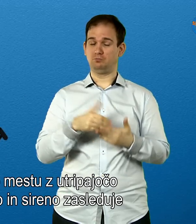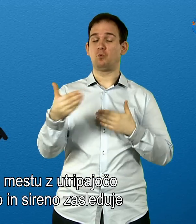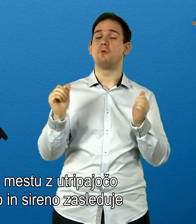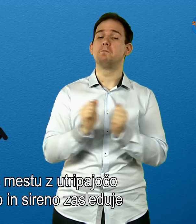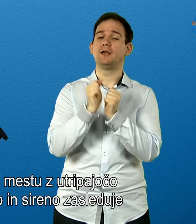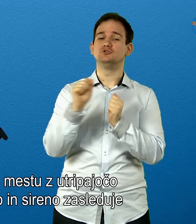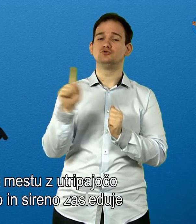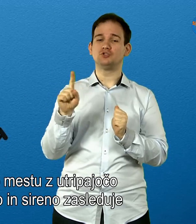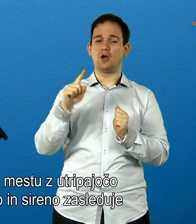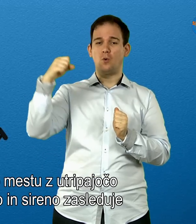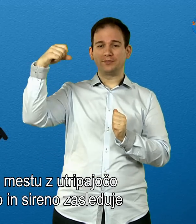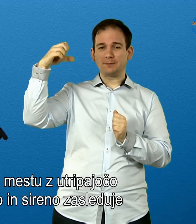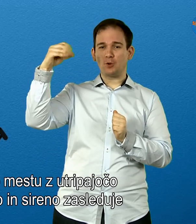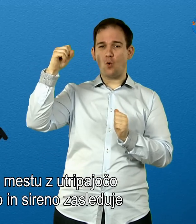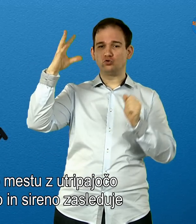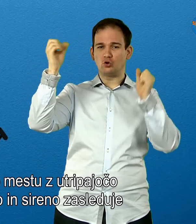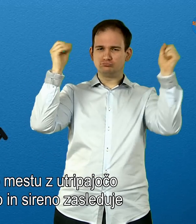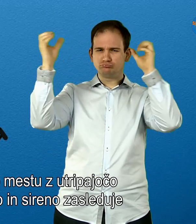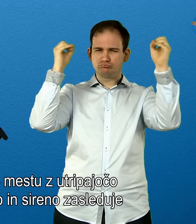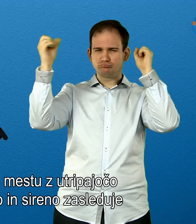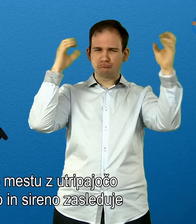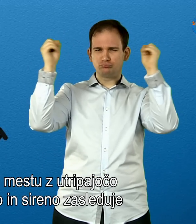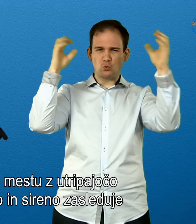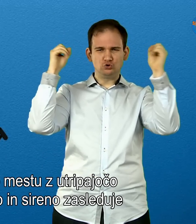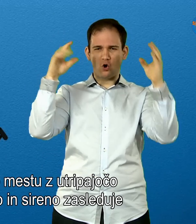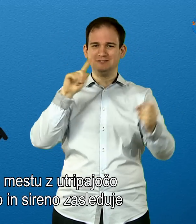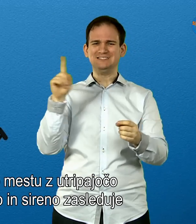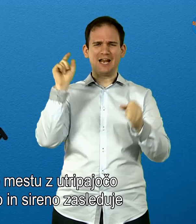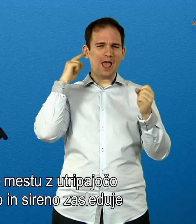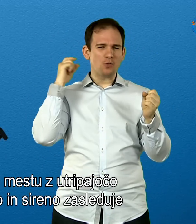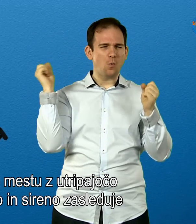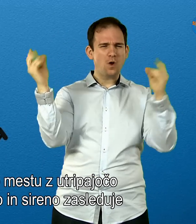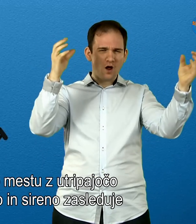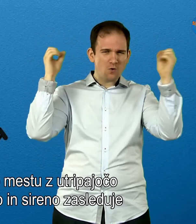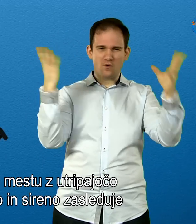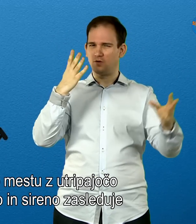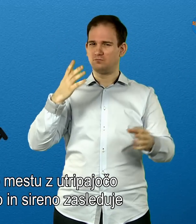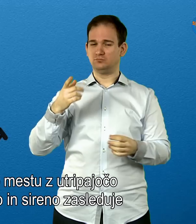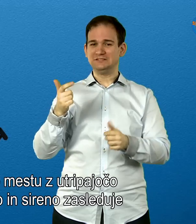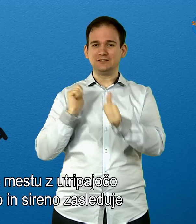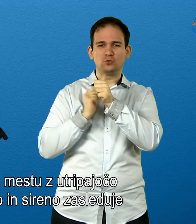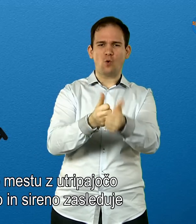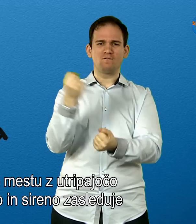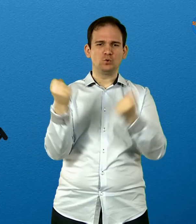Policist po mestu z utripajočo modro lučjo in sireno zasleduje voznika športnega vozila.